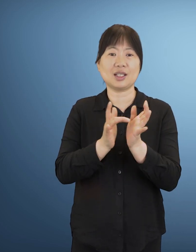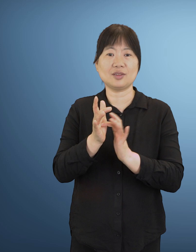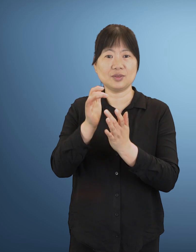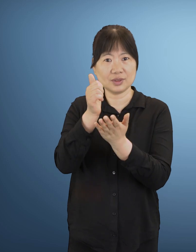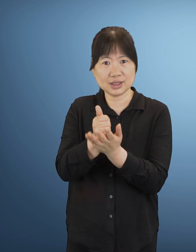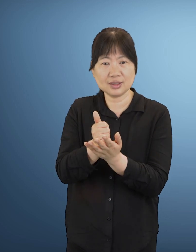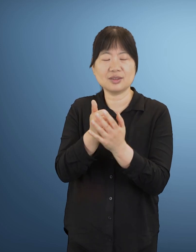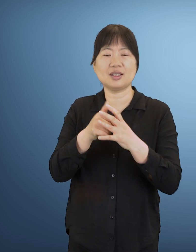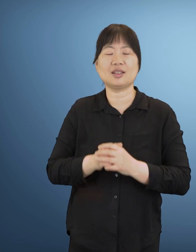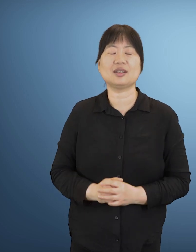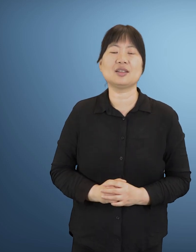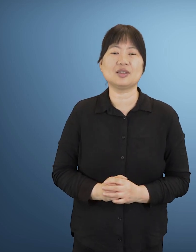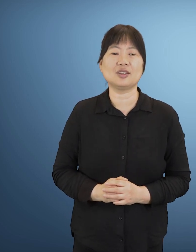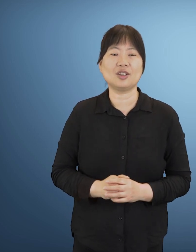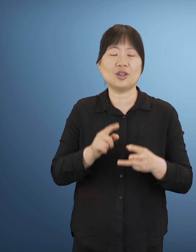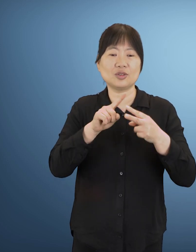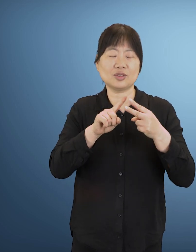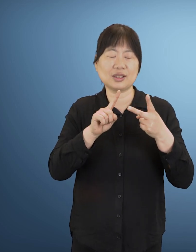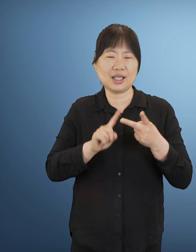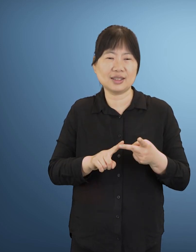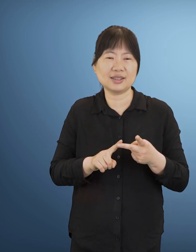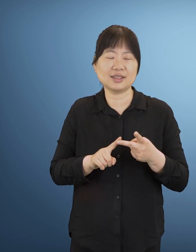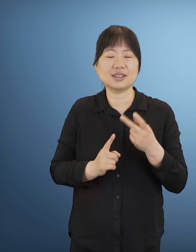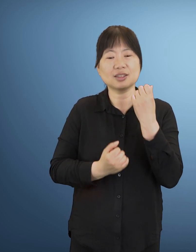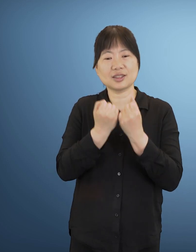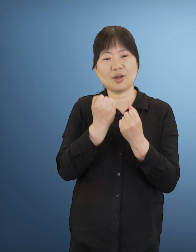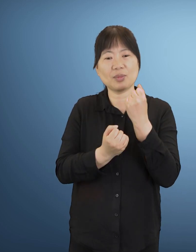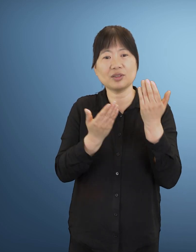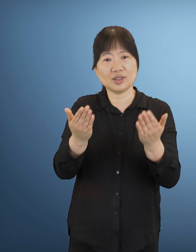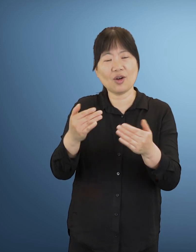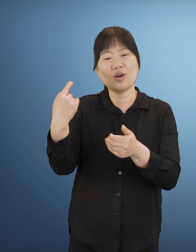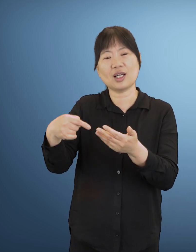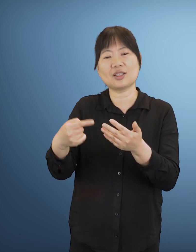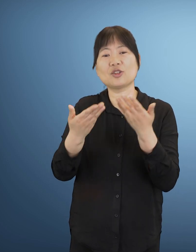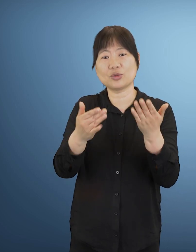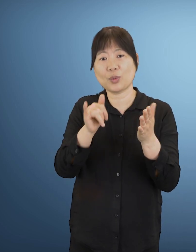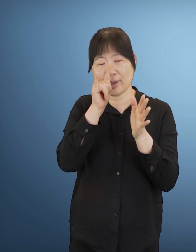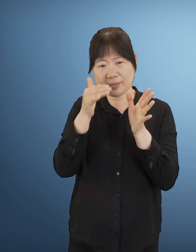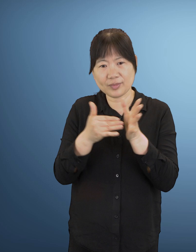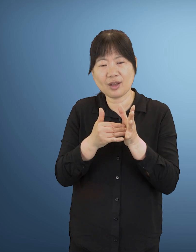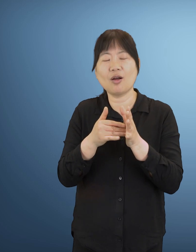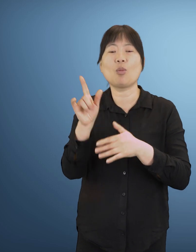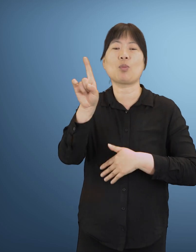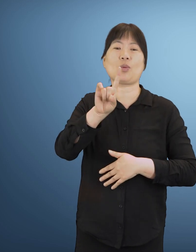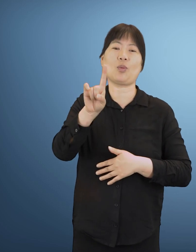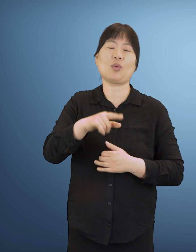예수님이 크게 두 가지를 설명하면서 가르칩니다. 뭐냐면